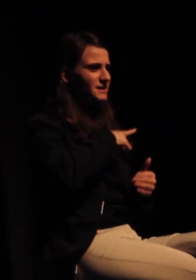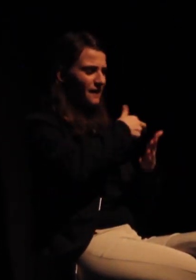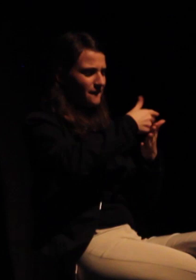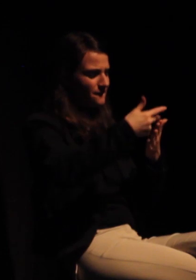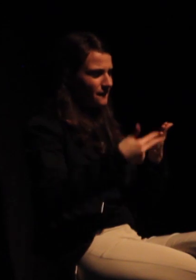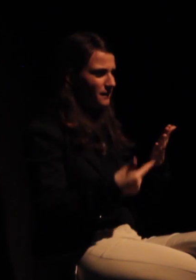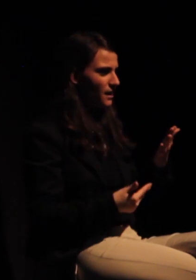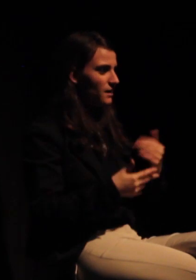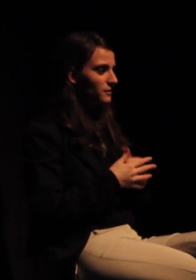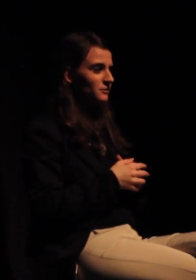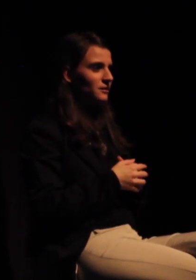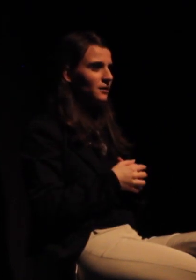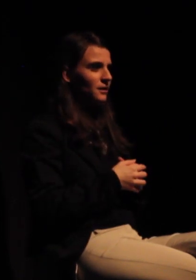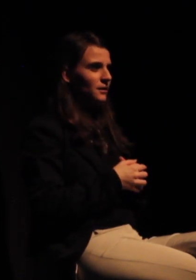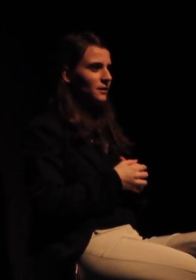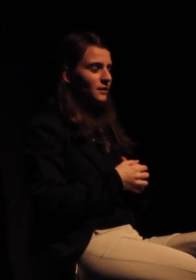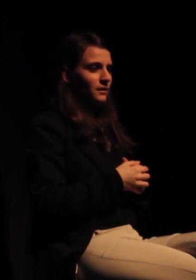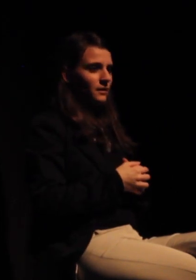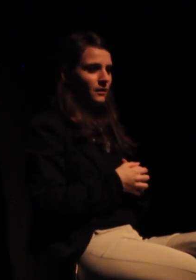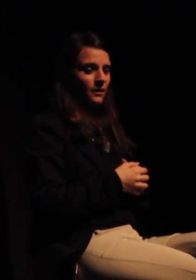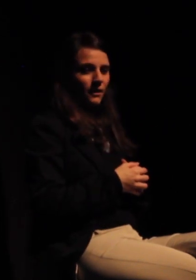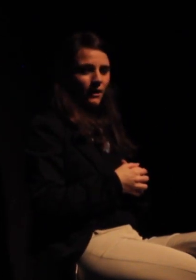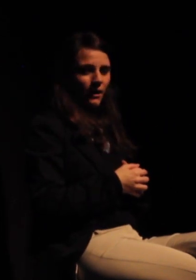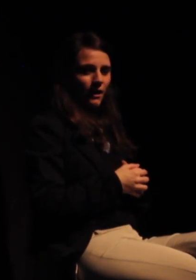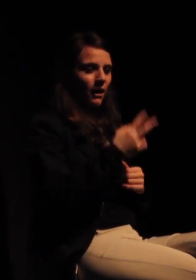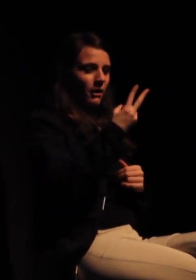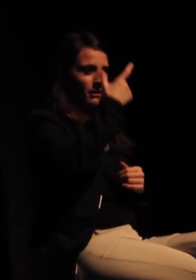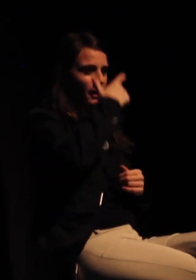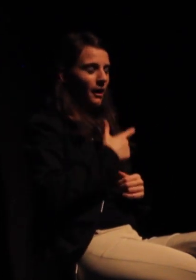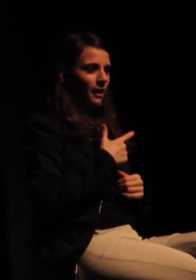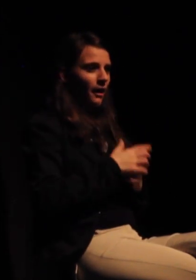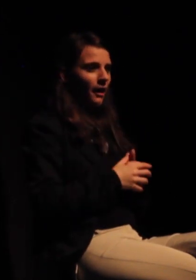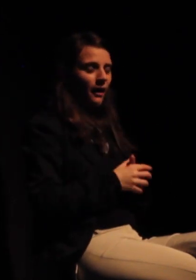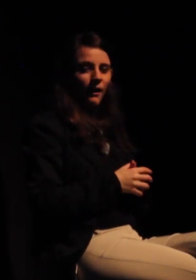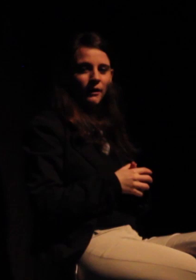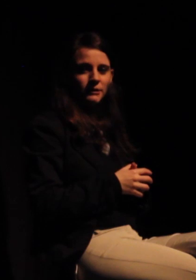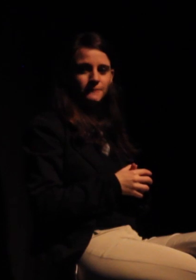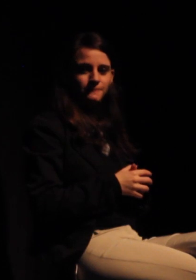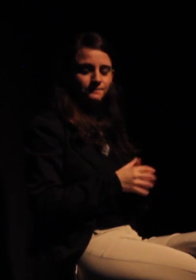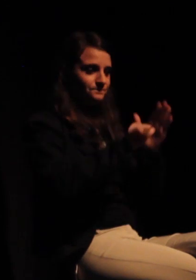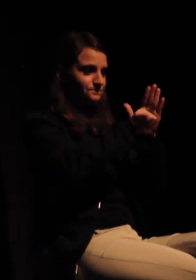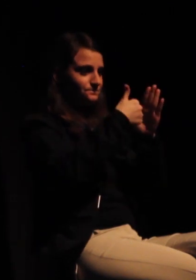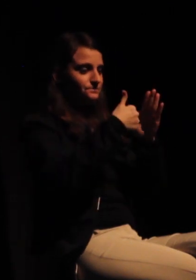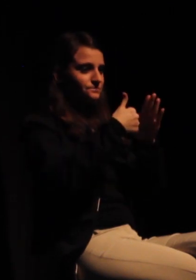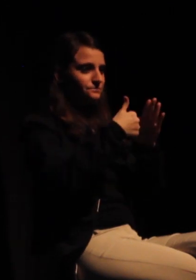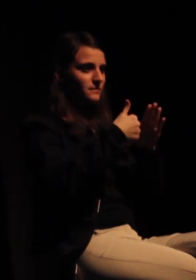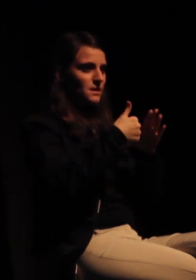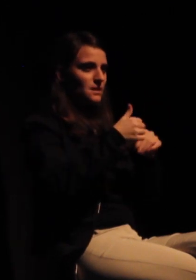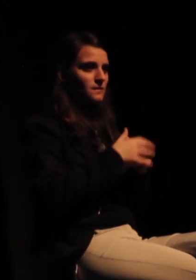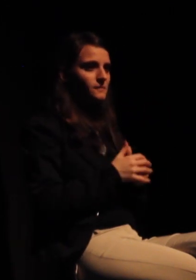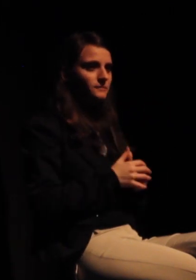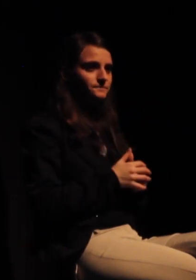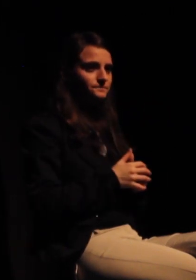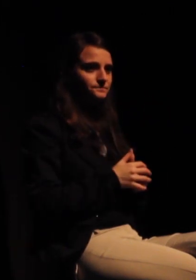dois personagens centrais, o último dessa Terra, tem dois personagens centrais, que na primeira é Felipe e